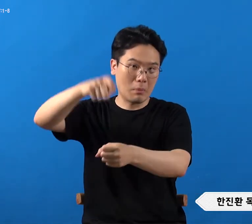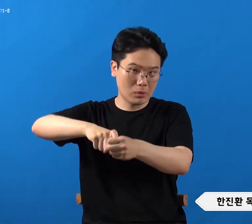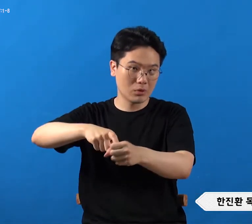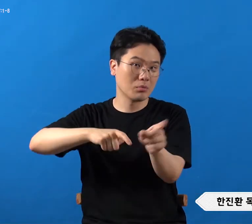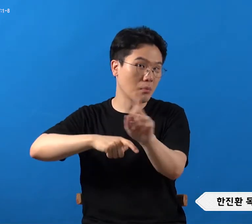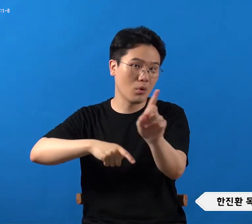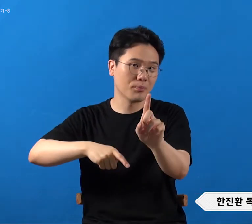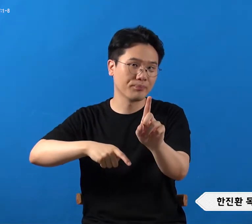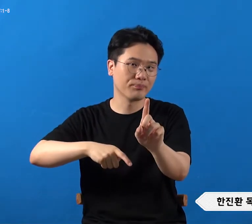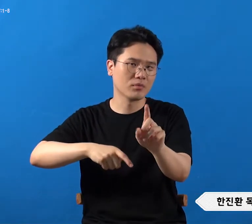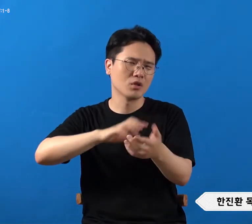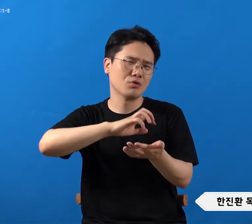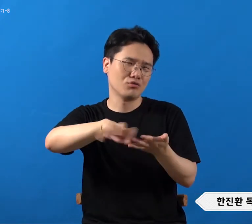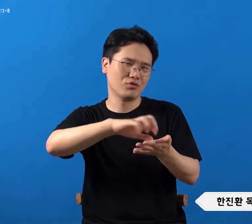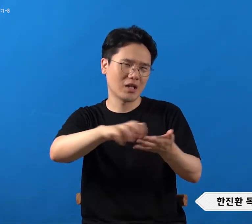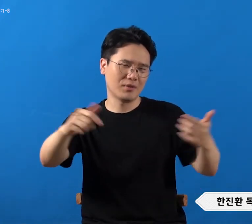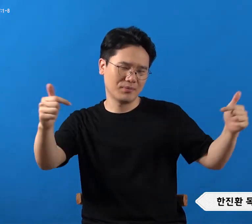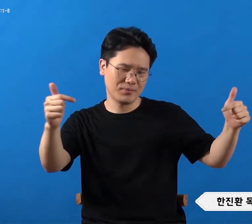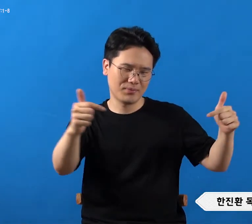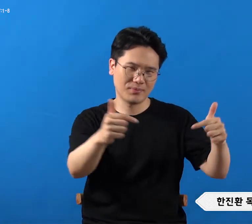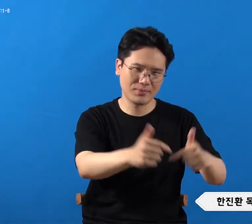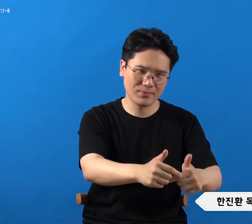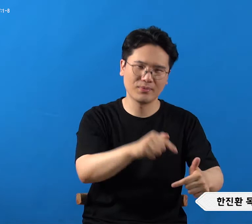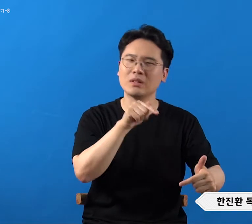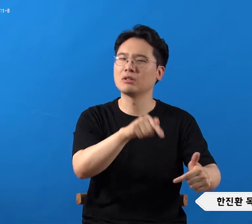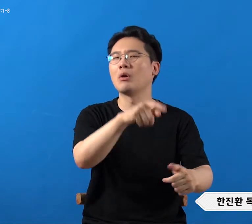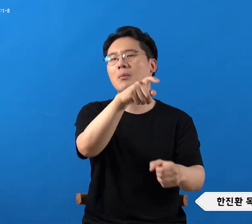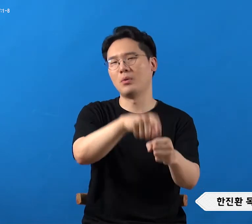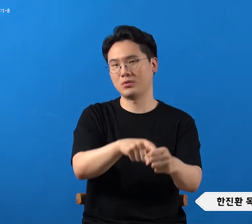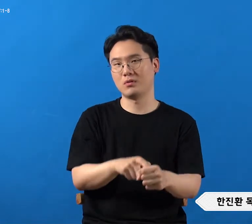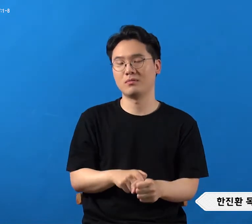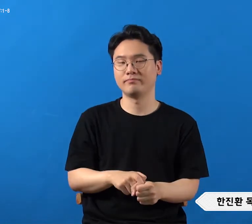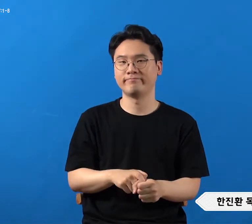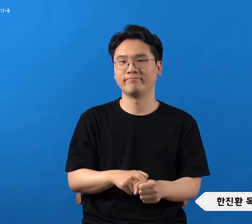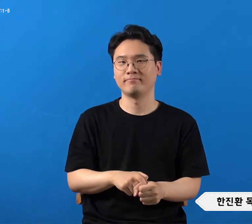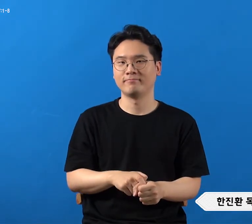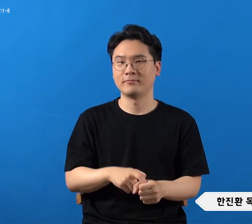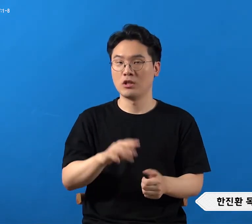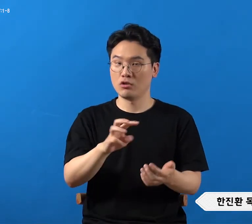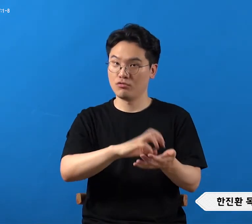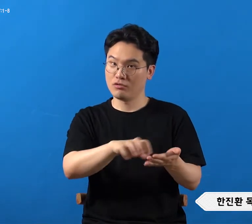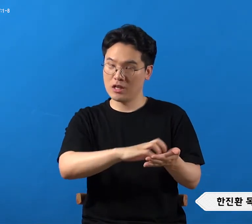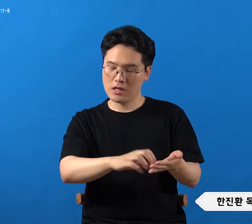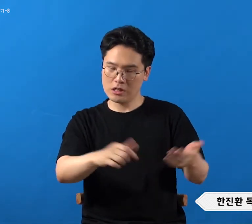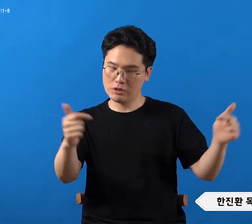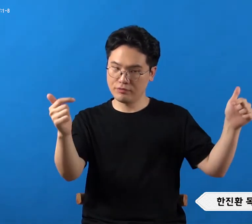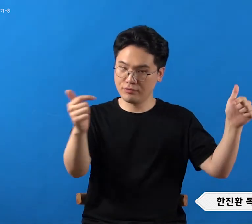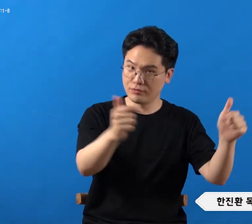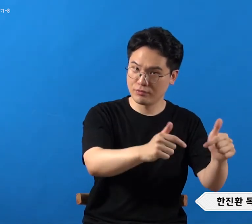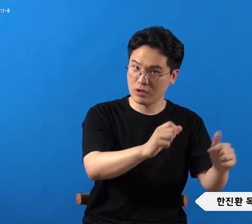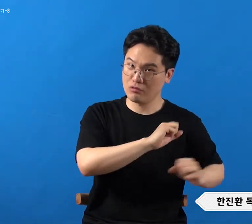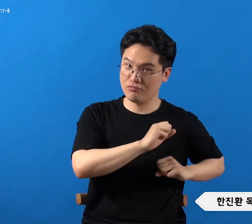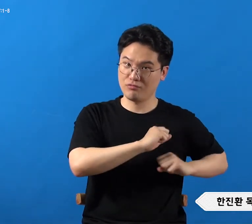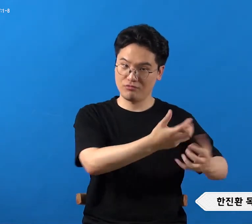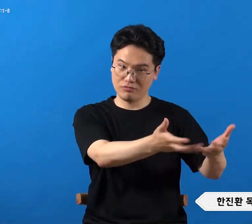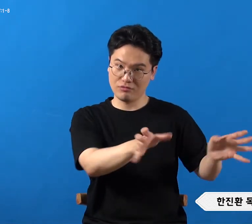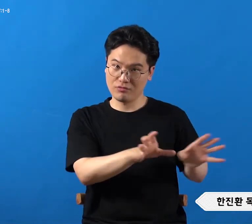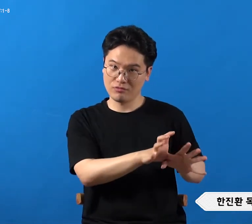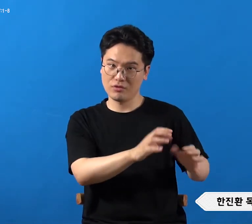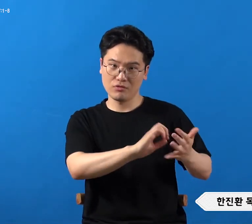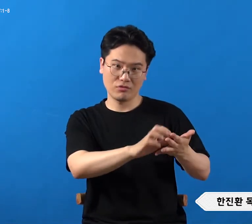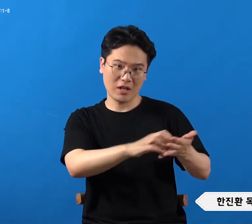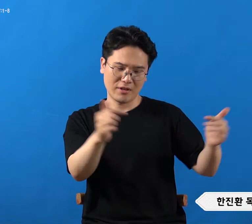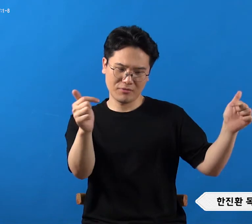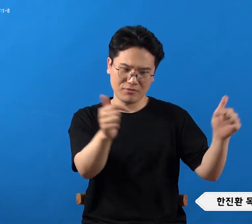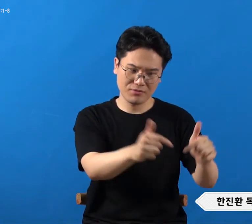목적은 숫자를 줄이는 데 있습니다. 어떻게든 숫자를 줄여야 되는데 많은 사람들이 얼굴을 물에